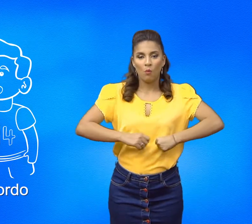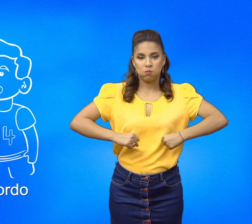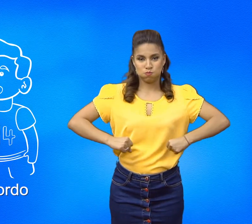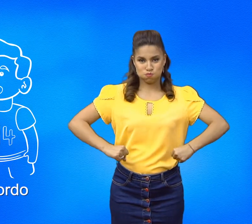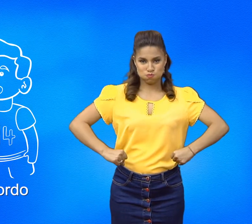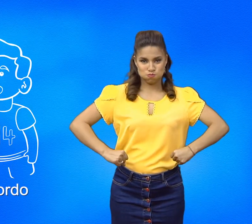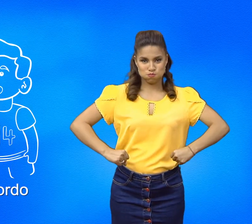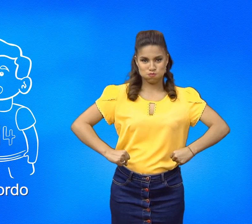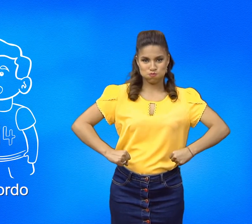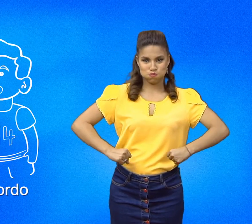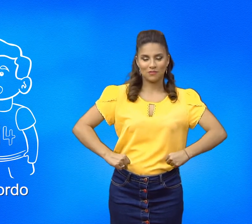gordo